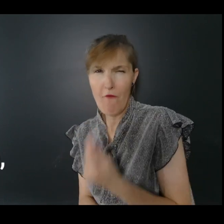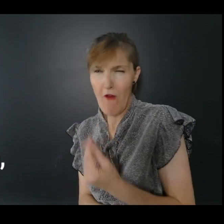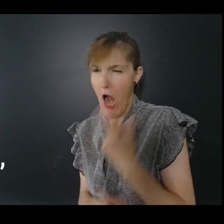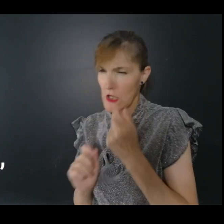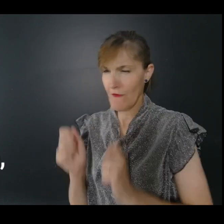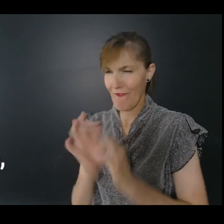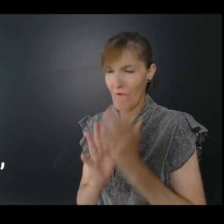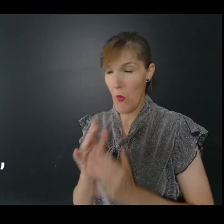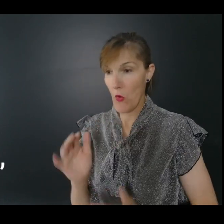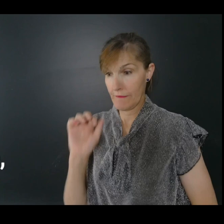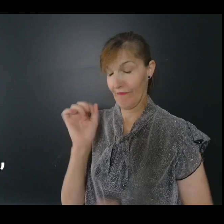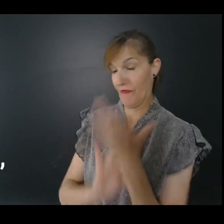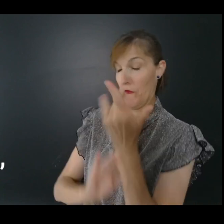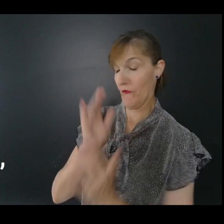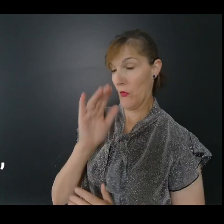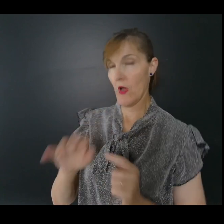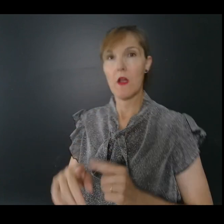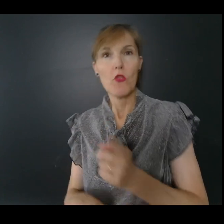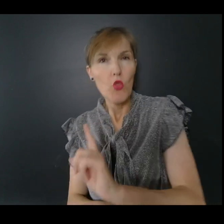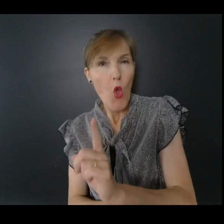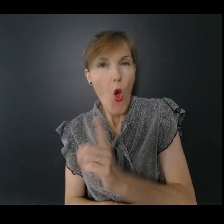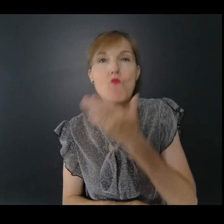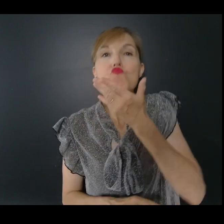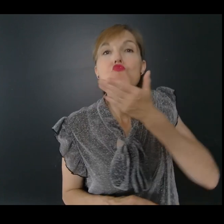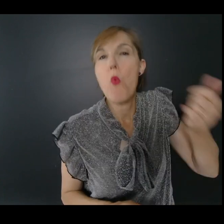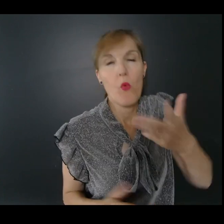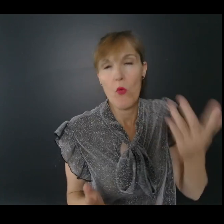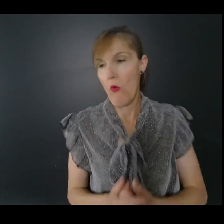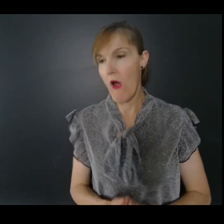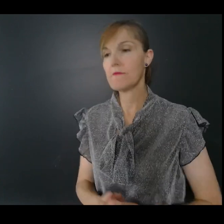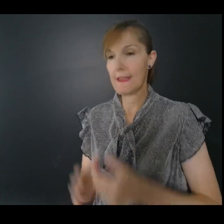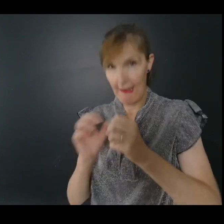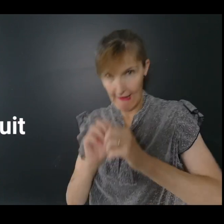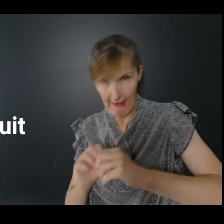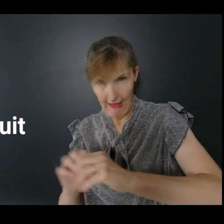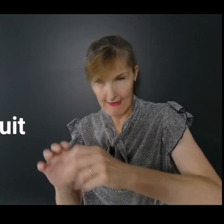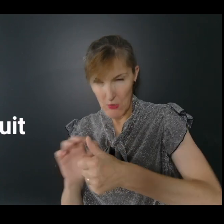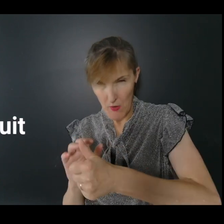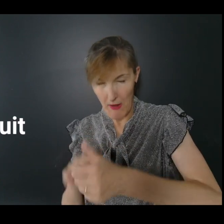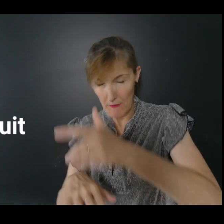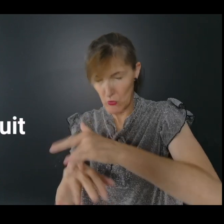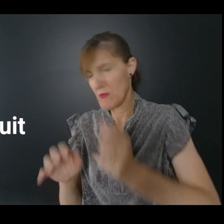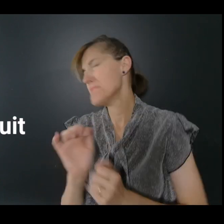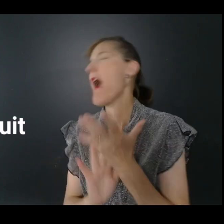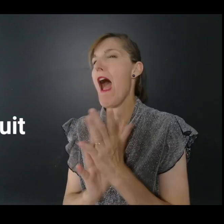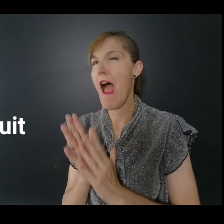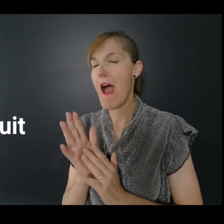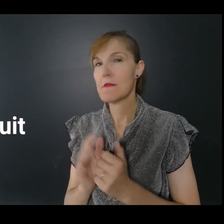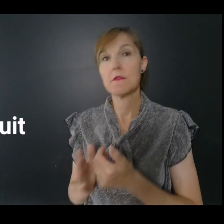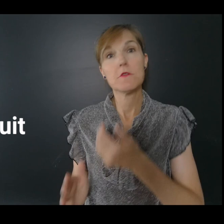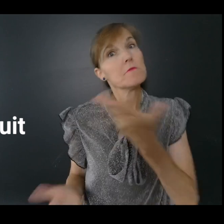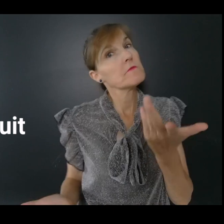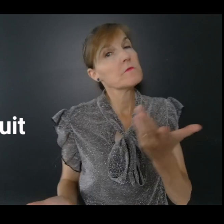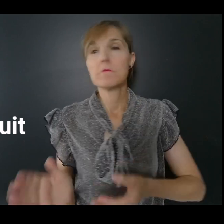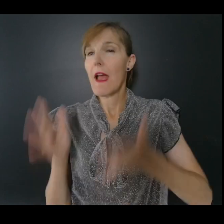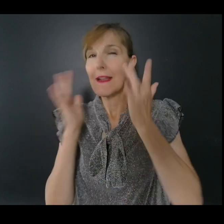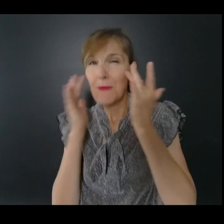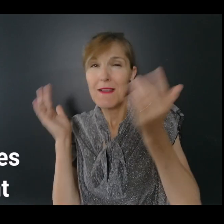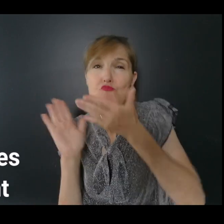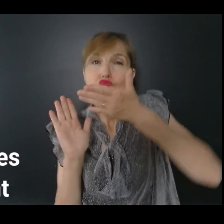feu brûle, consentons à le laisser un peu se brûler. L'expérience instruit mieux que le